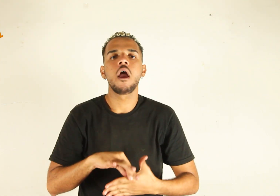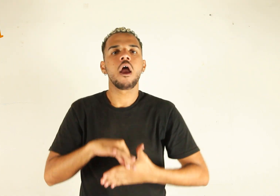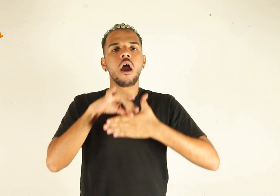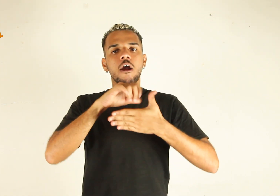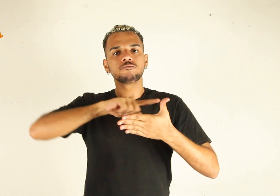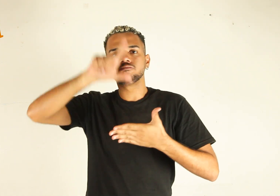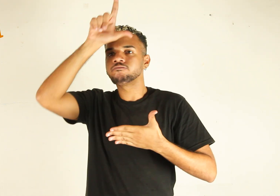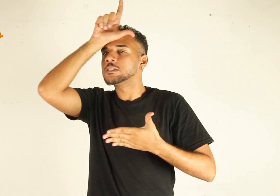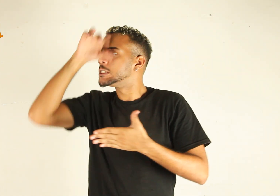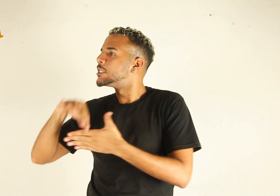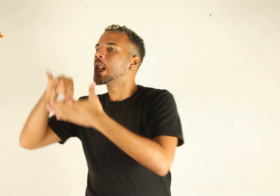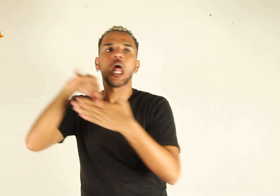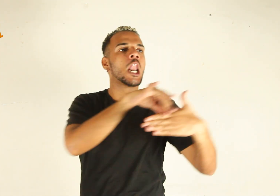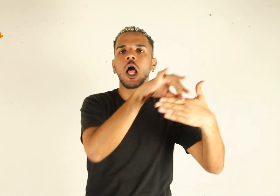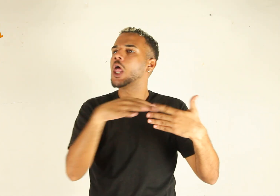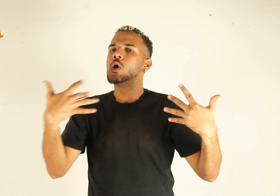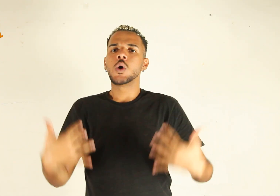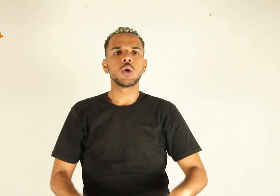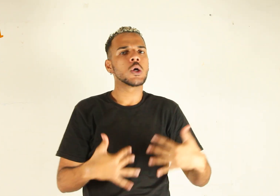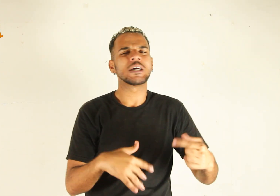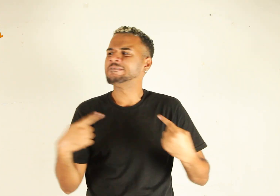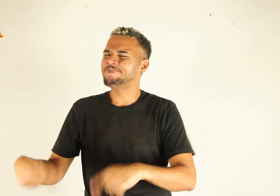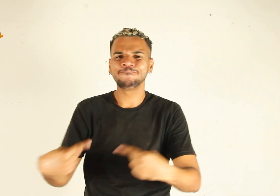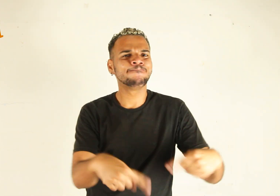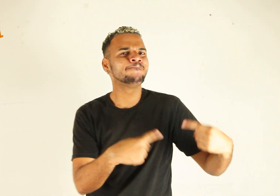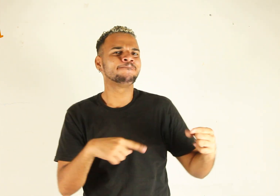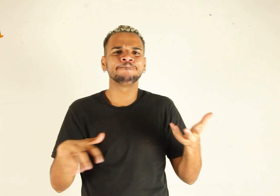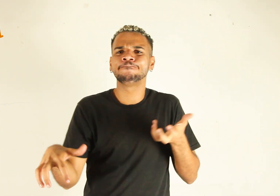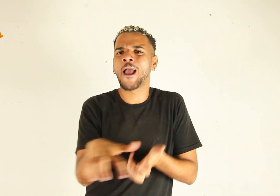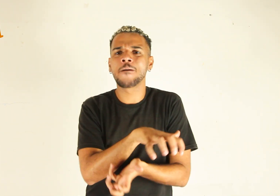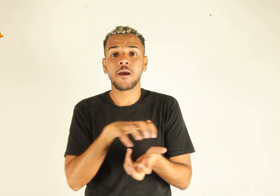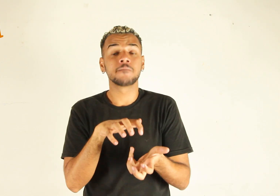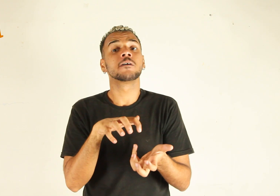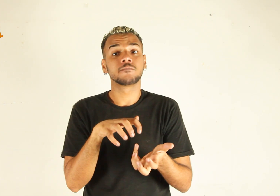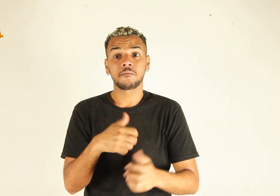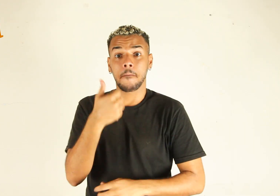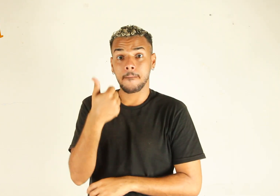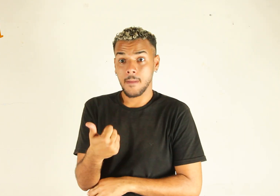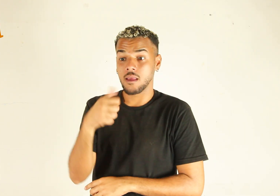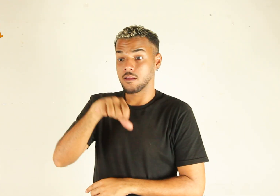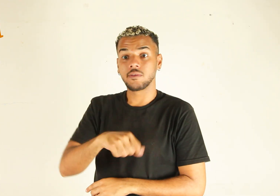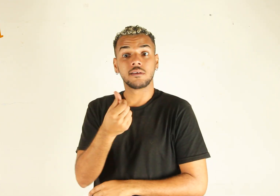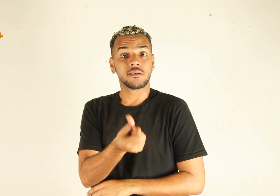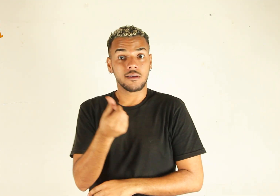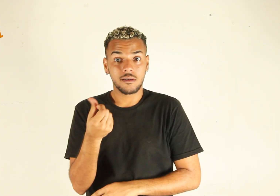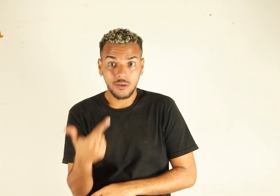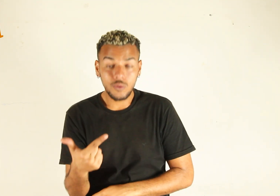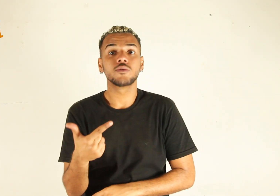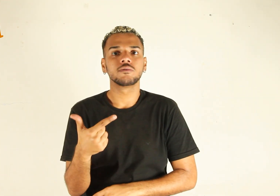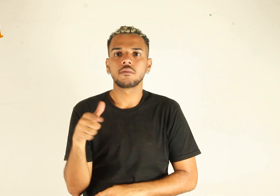e convida Nagola Mabandi para negociar. Ginga foi a embaixadora designada para essa tarefa